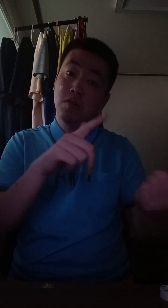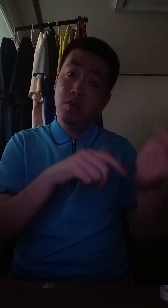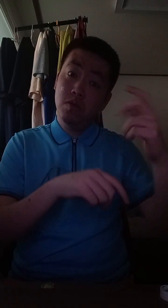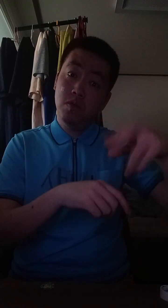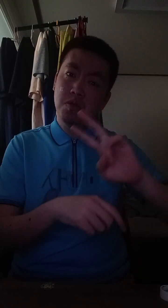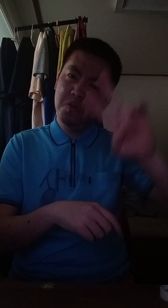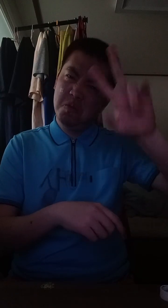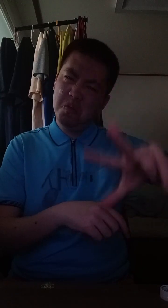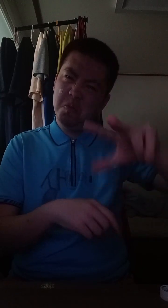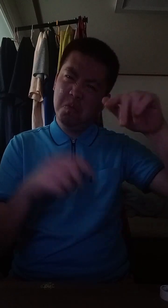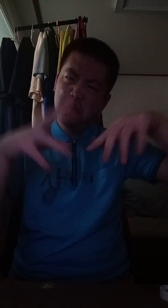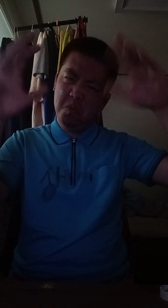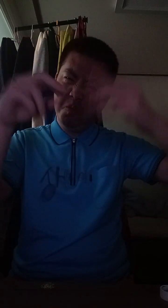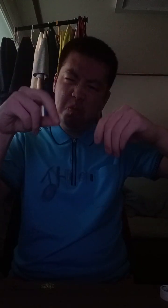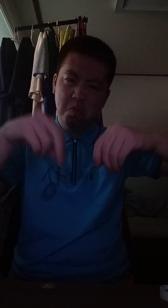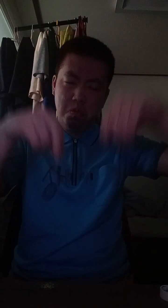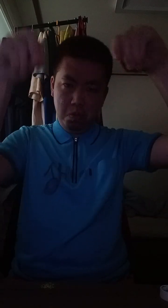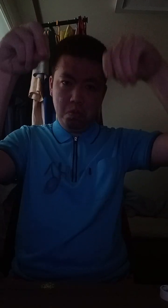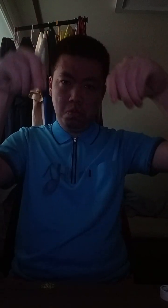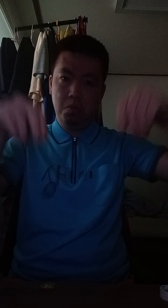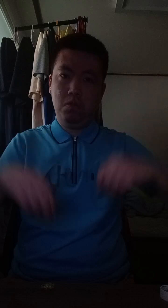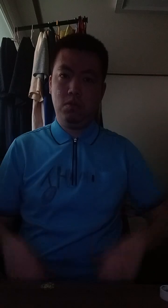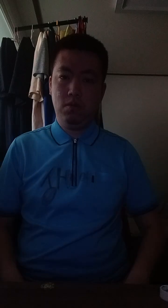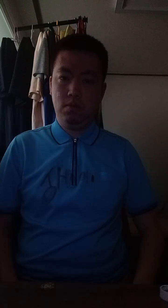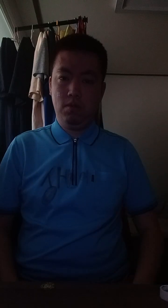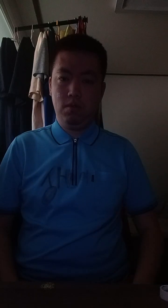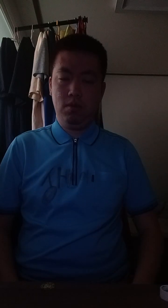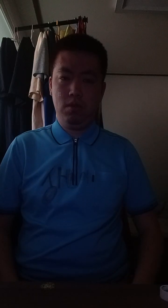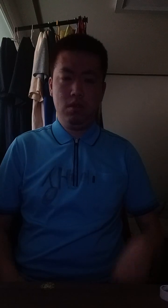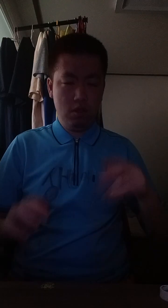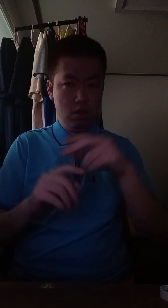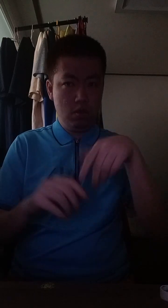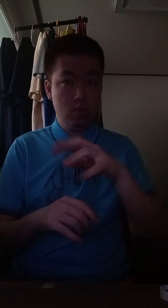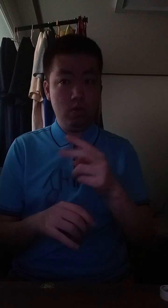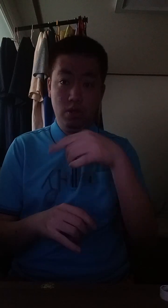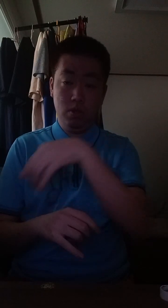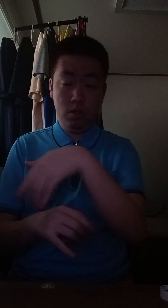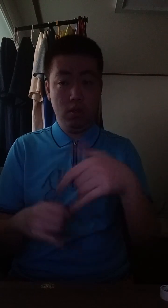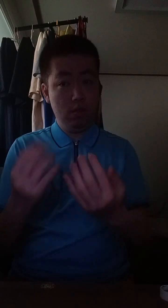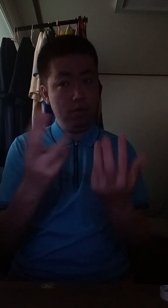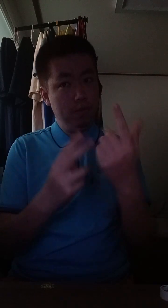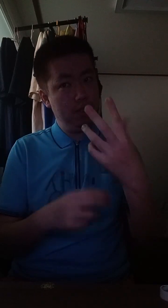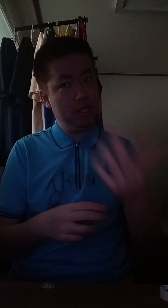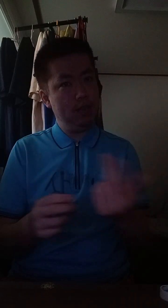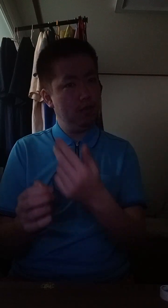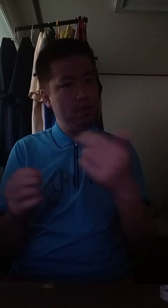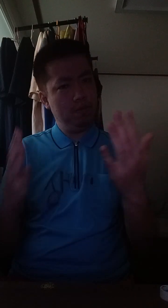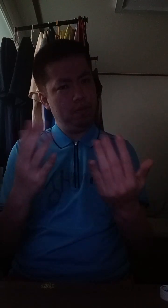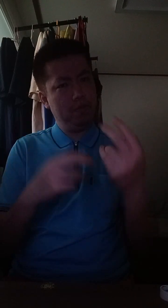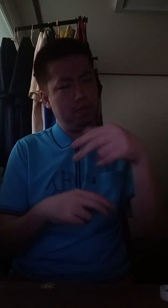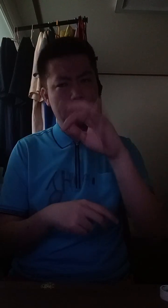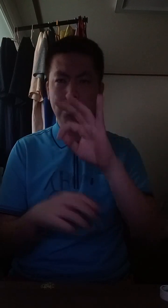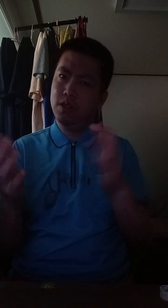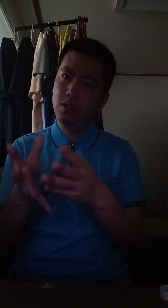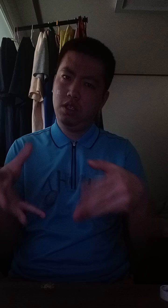2시간 반 동안 전기가 끊겼습니다. 이에 앞서 어제 저녁 8시 10분쯤에는 서울 진관동의